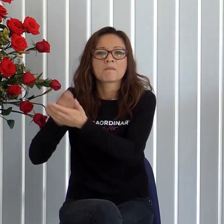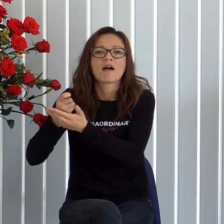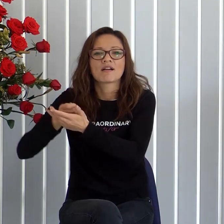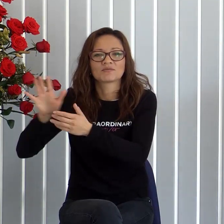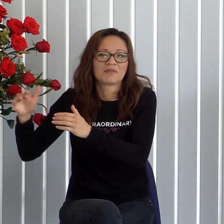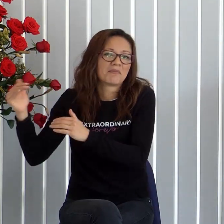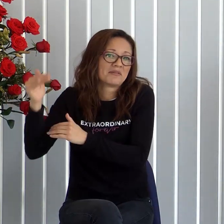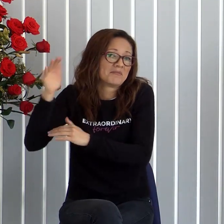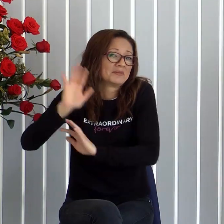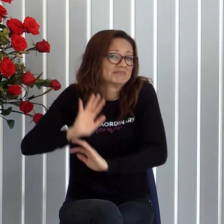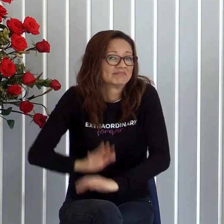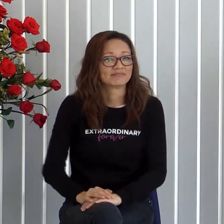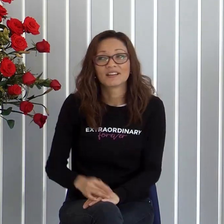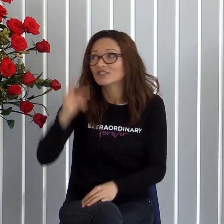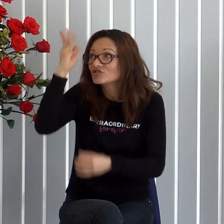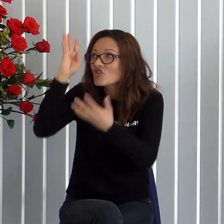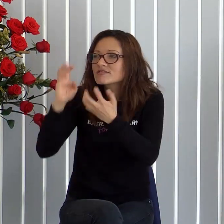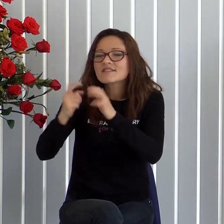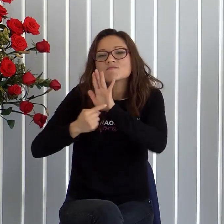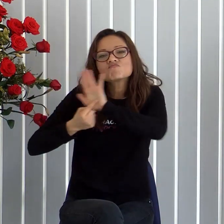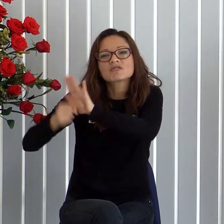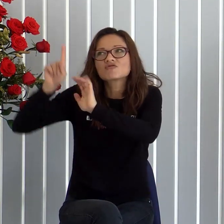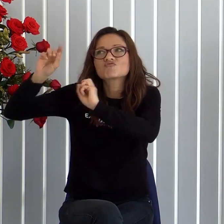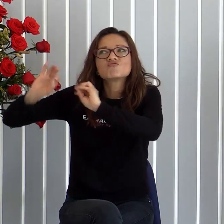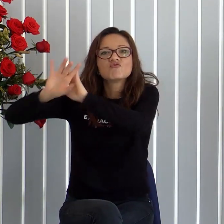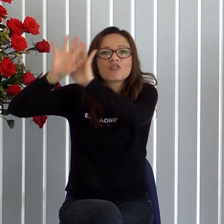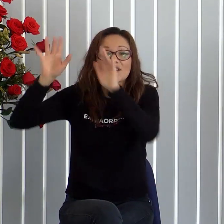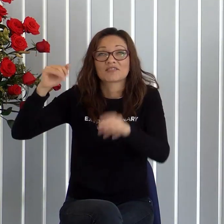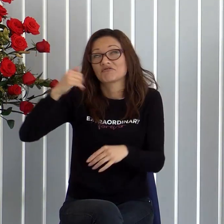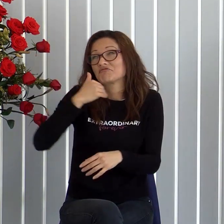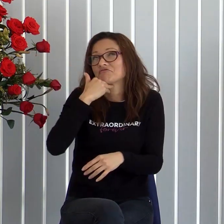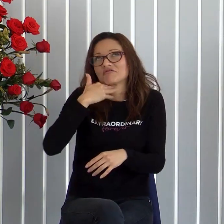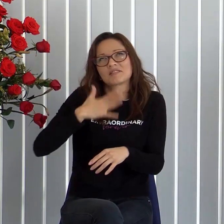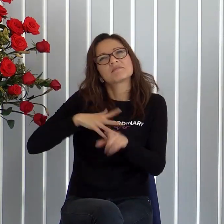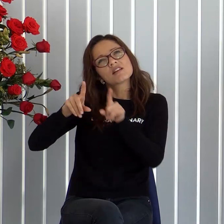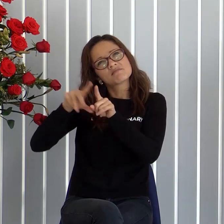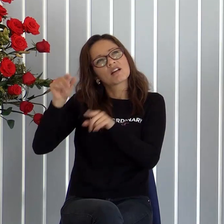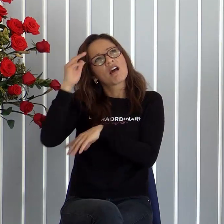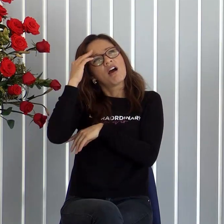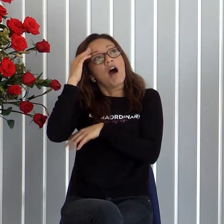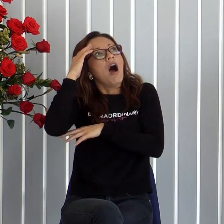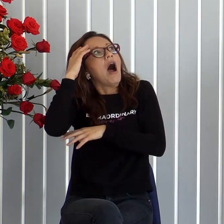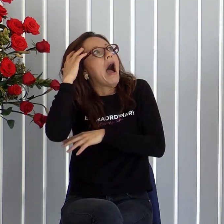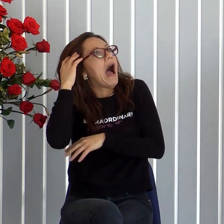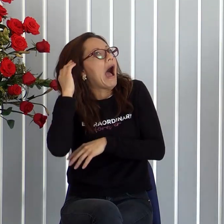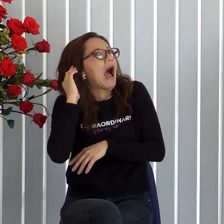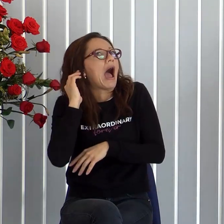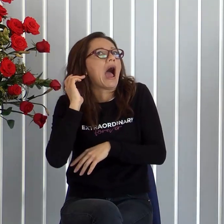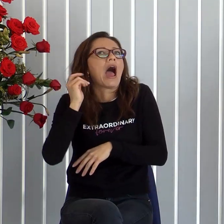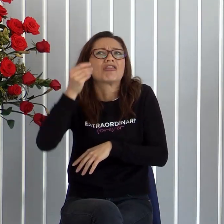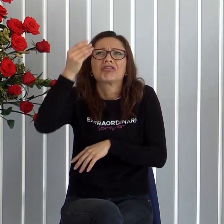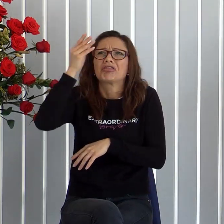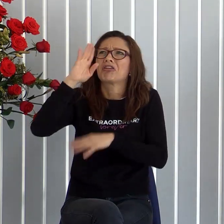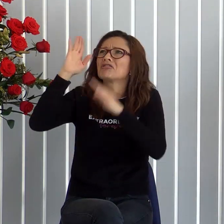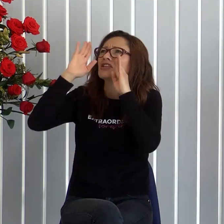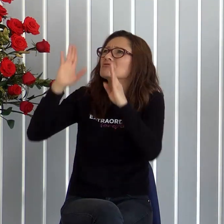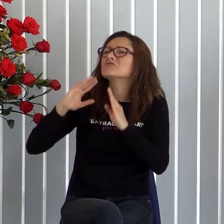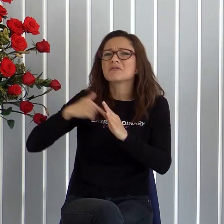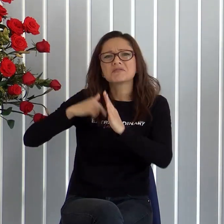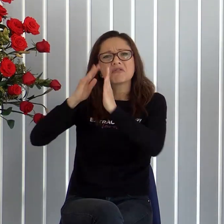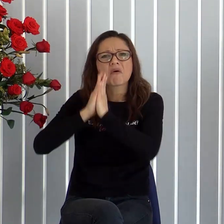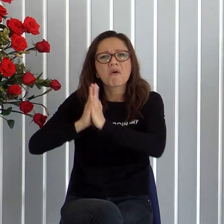¿Usted entiende que Dios quiere mostrar? Yo no sé si mi hermana hasta ahora se está pensando, o sea que Dios escuchó mi